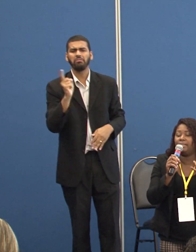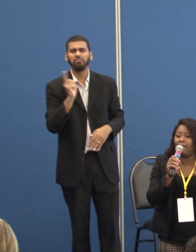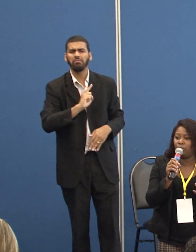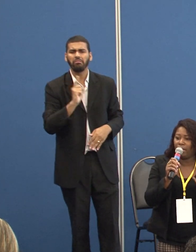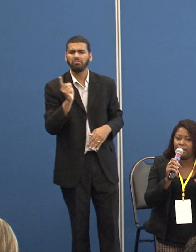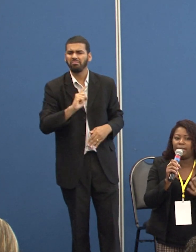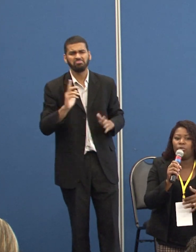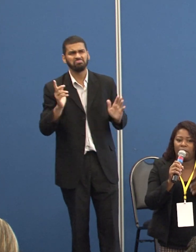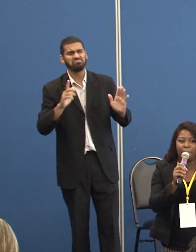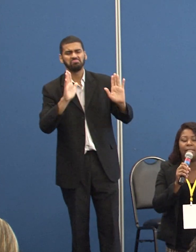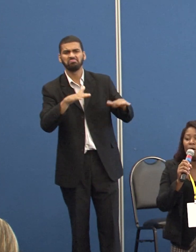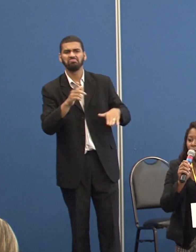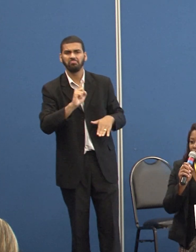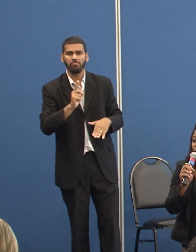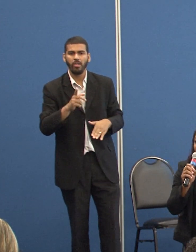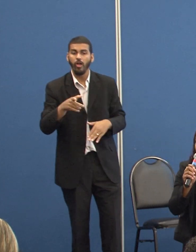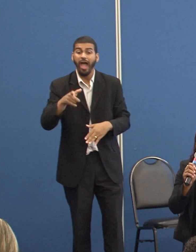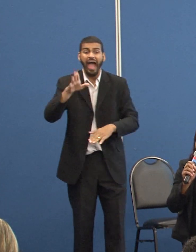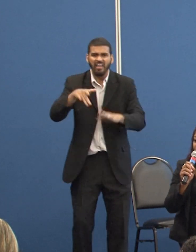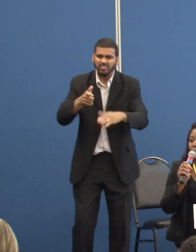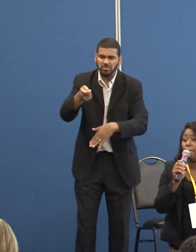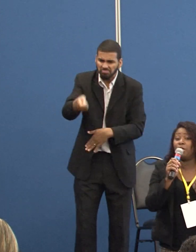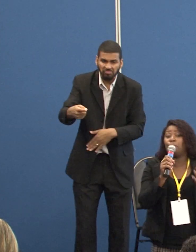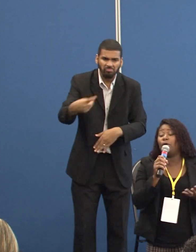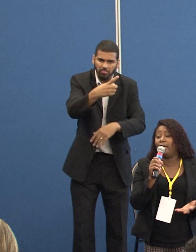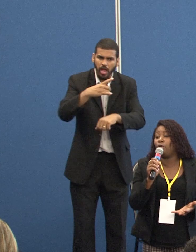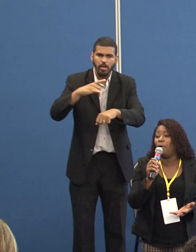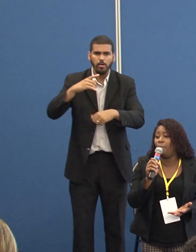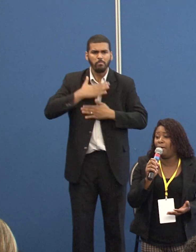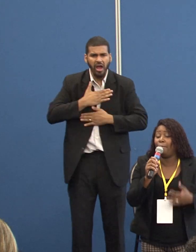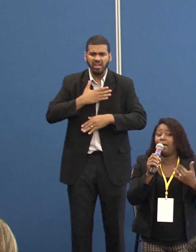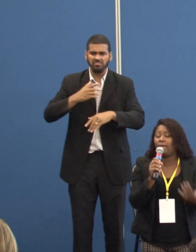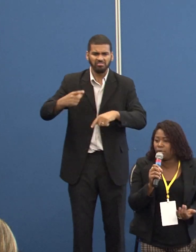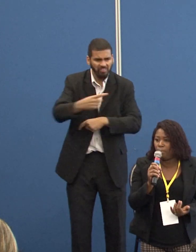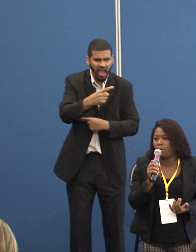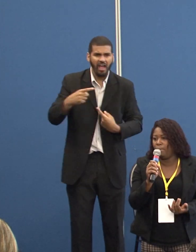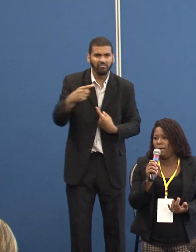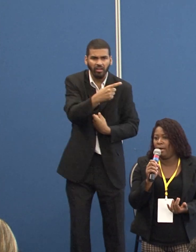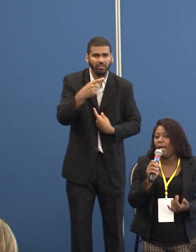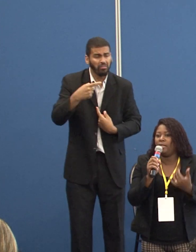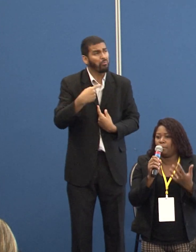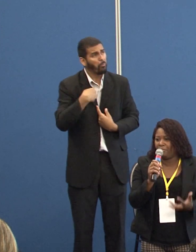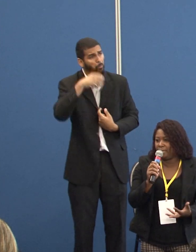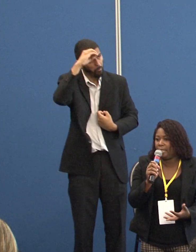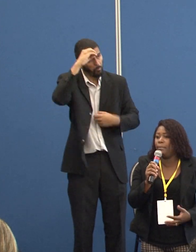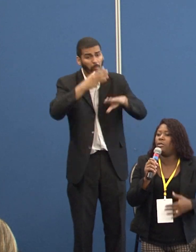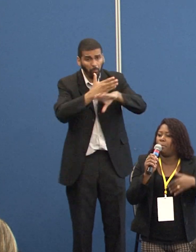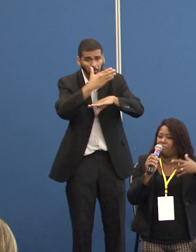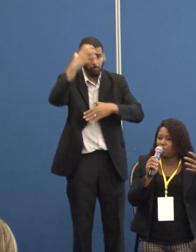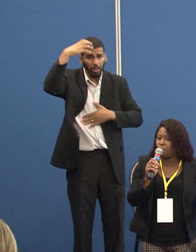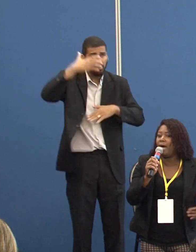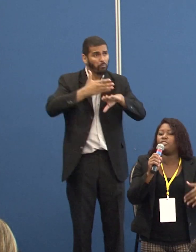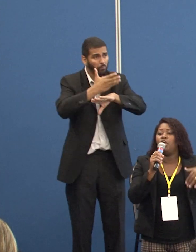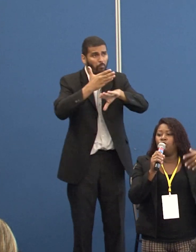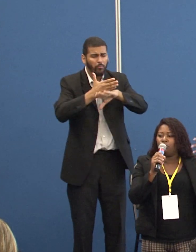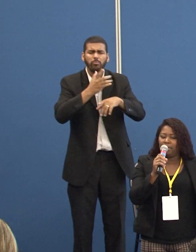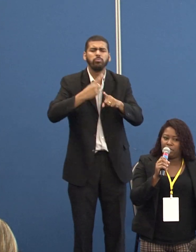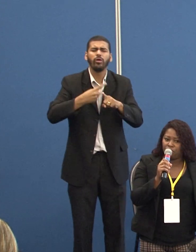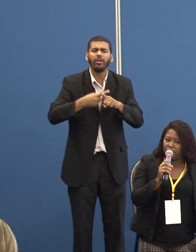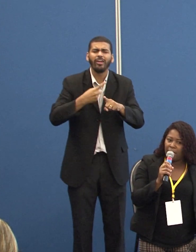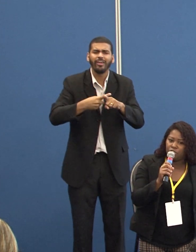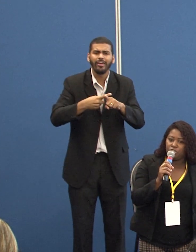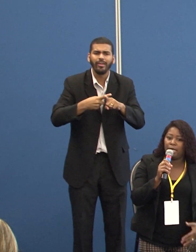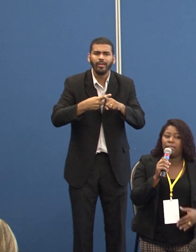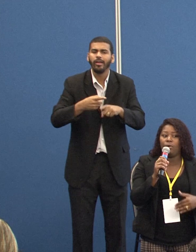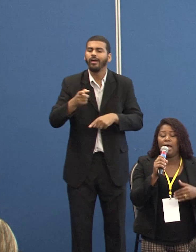é ensinado a esse aluno que ele precisa tomar o banho. Mas por que tomar o banho? Para que tomar o banho? É só para fazer limpo? Não, porque faz parte de uma